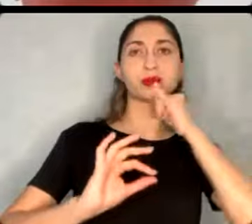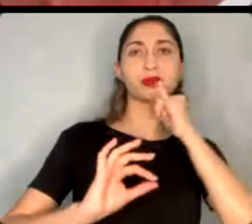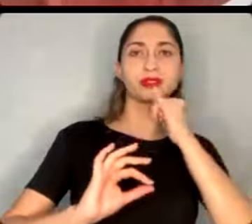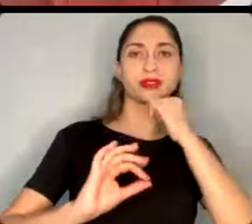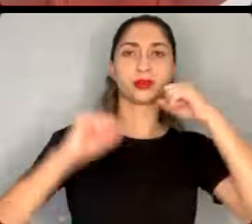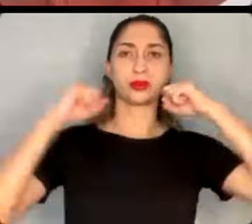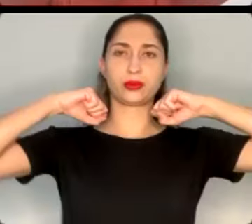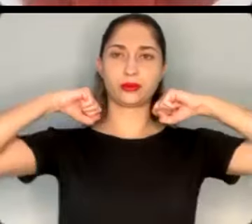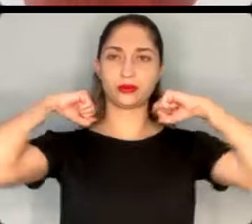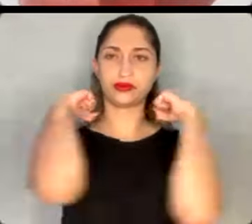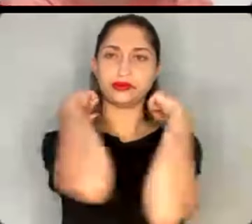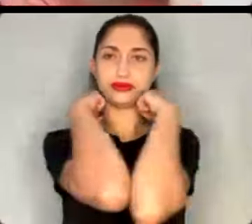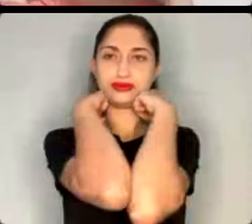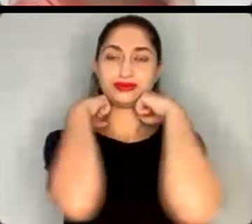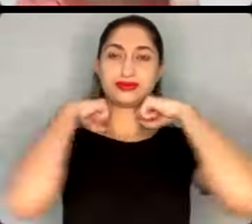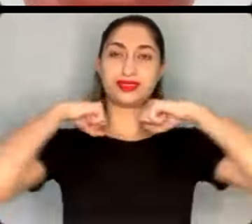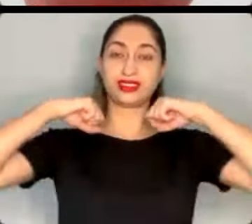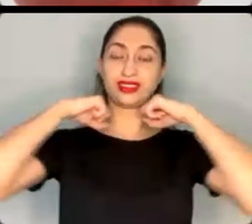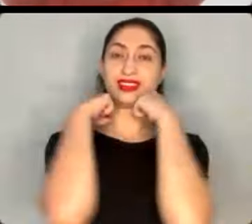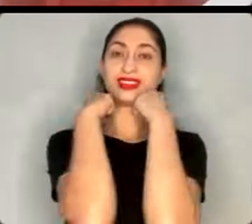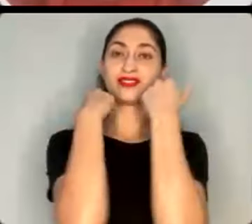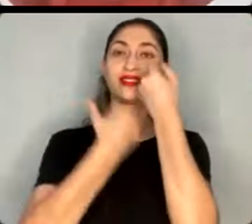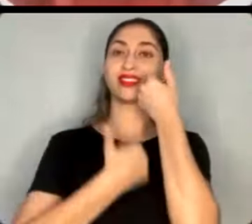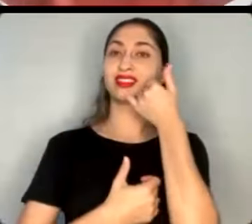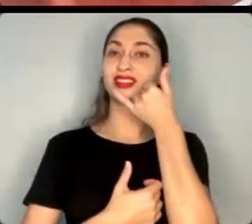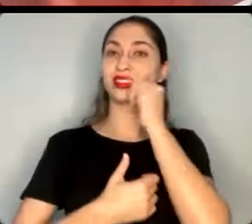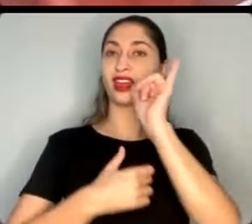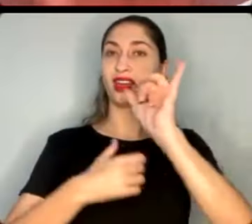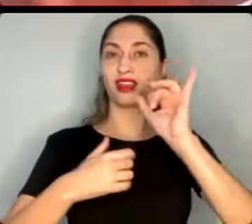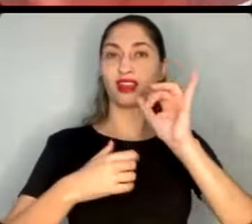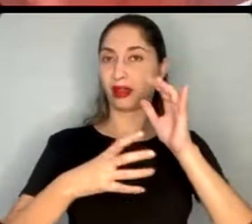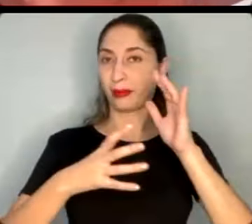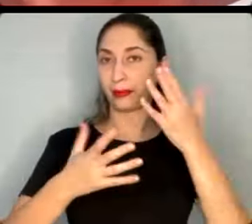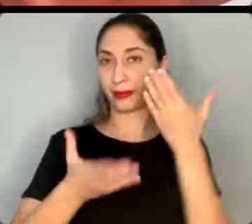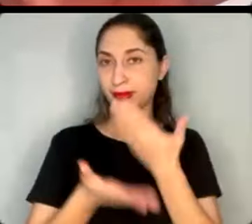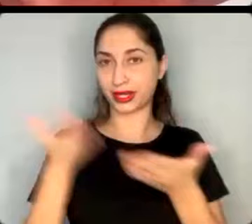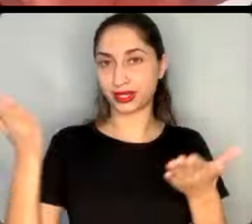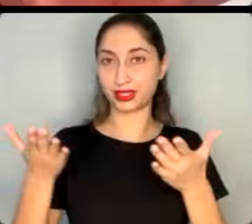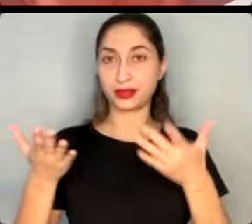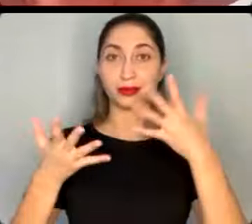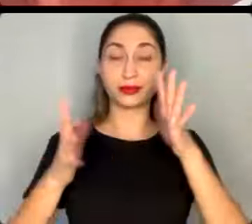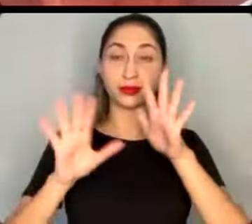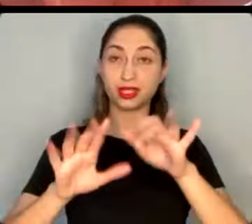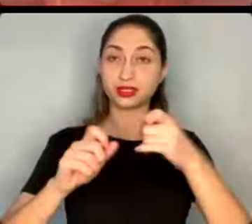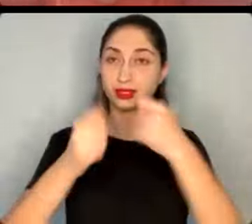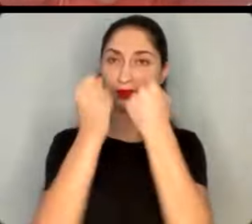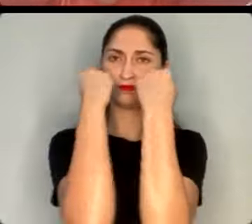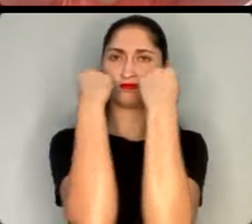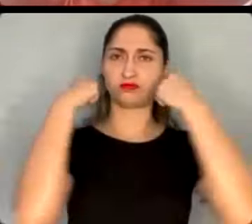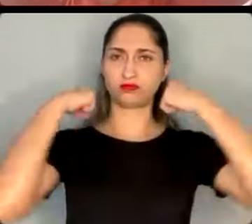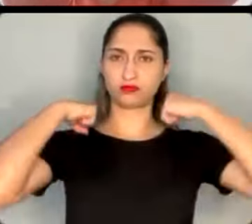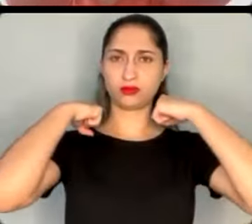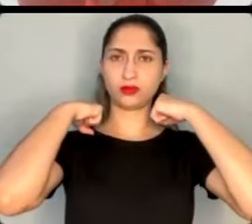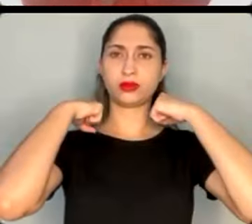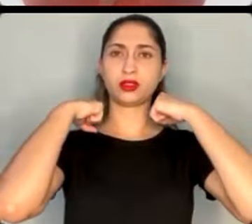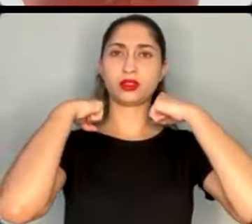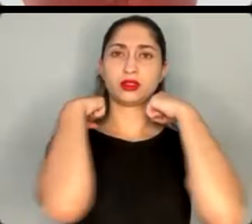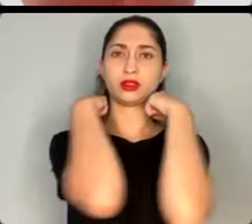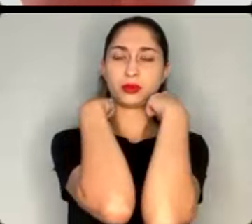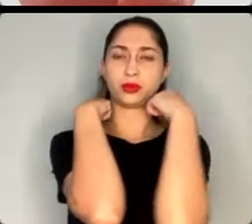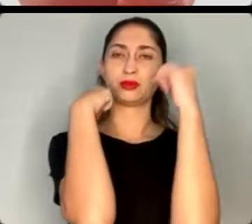aproxima sem deixar uma queda, né? Mas que você estique o elástico, sustente, depois você